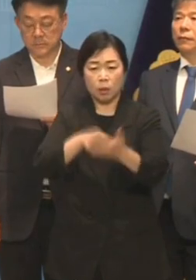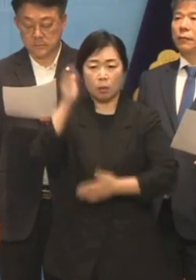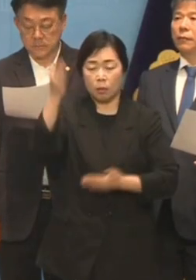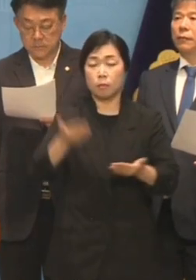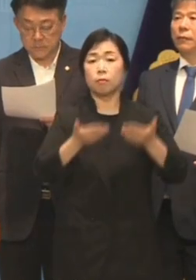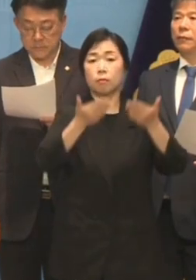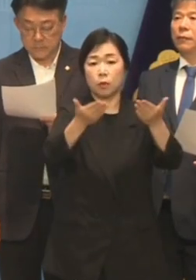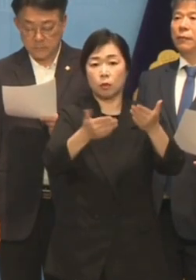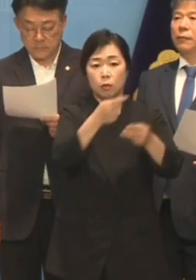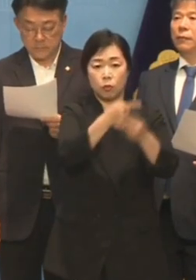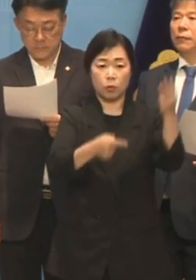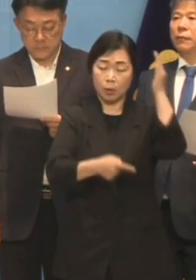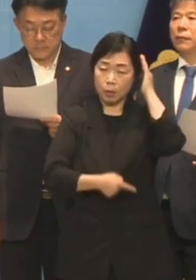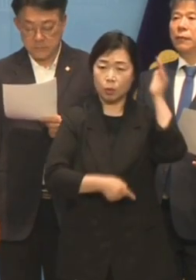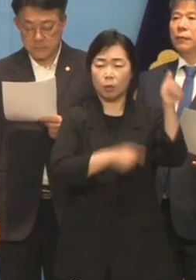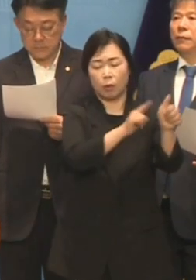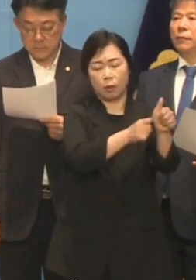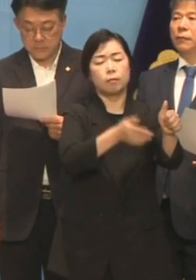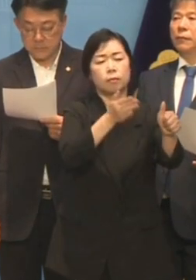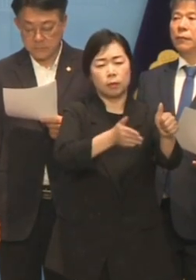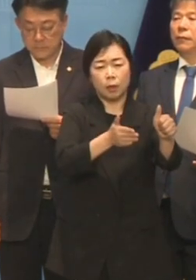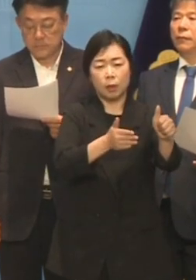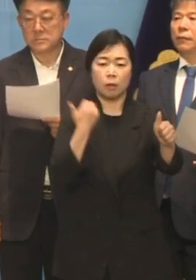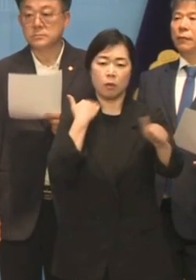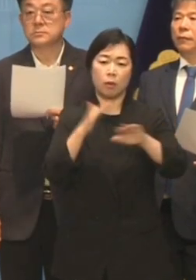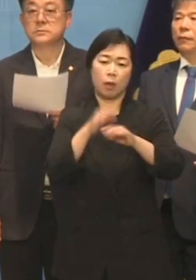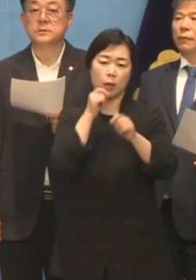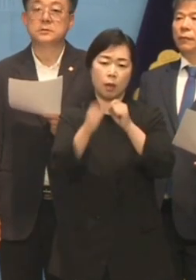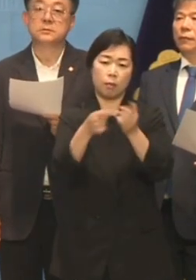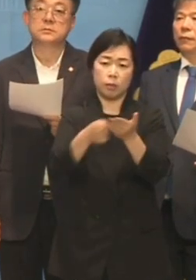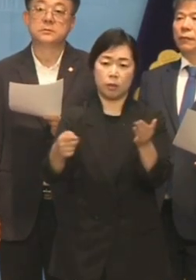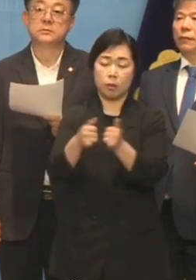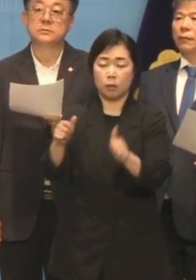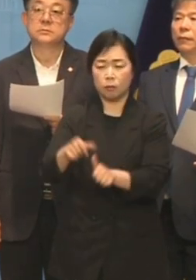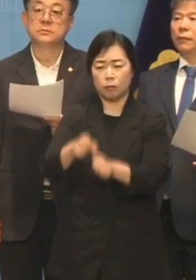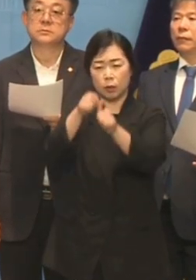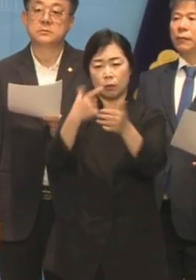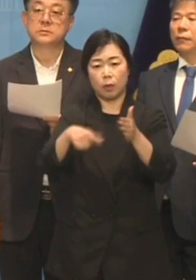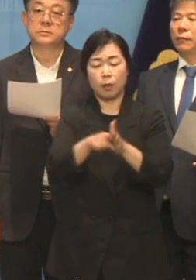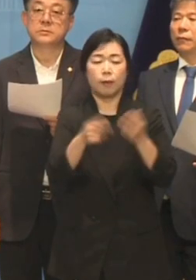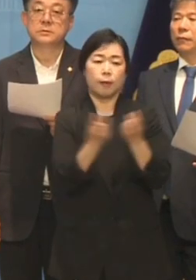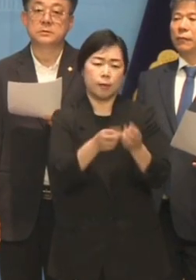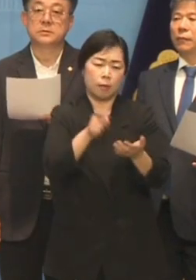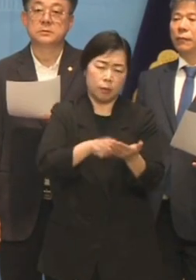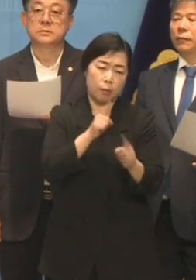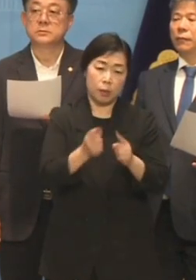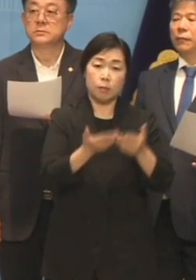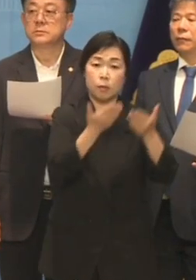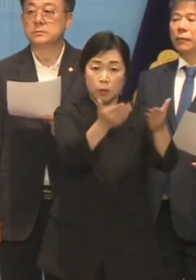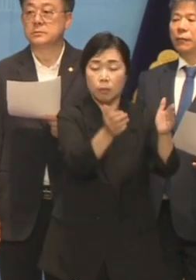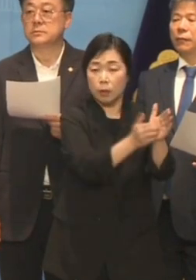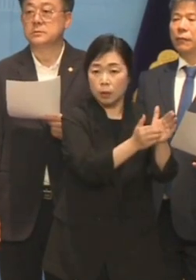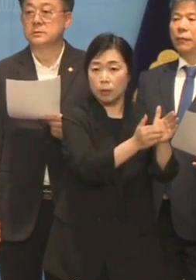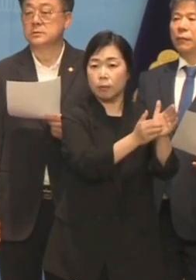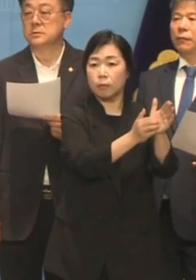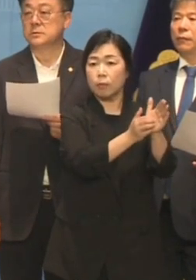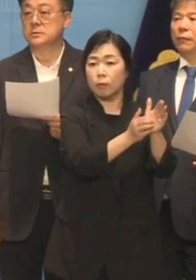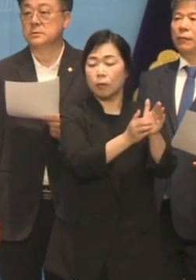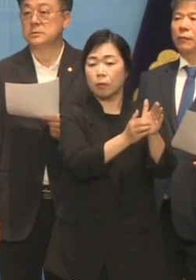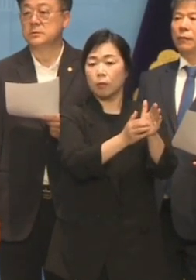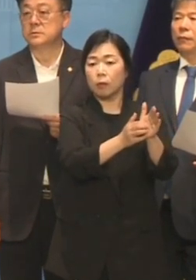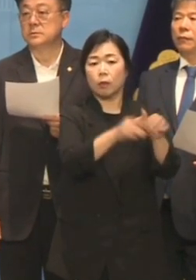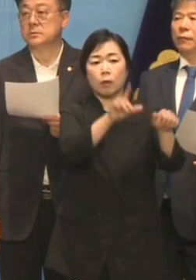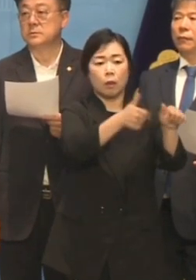하며 윤석열 대통령께 전세 사기 피해자 구제를 위한 대책을 촉구하고 있습니다. 그